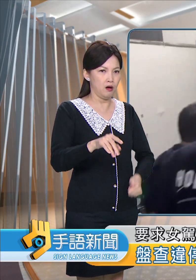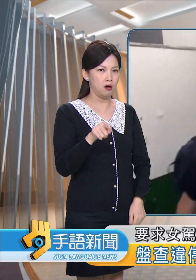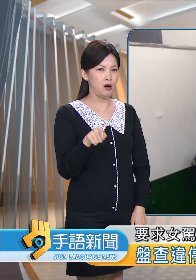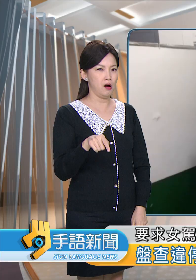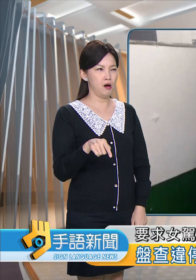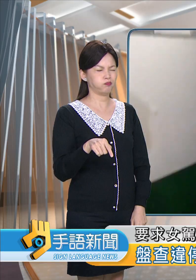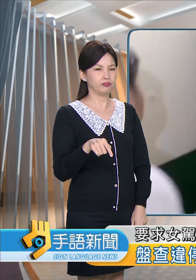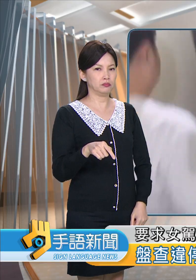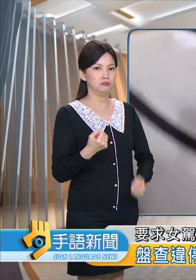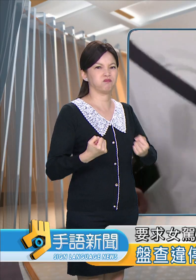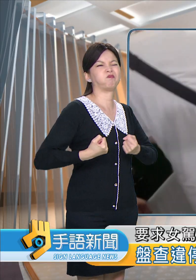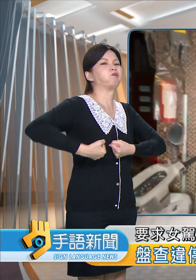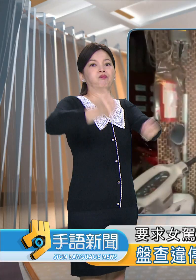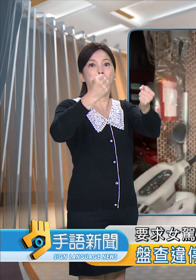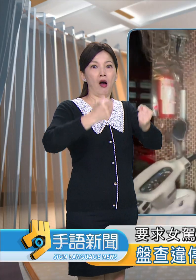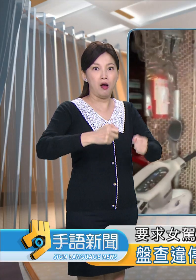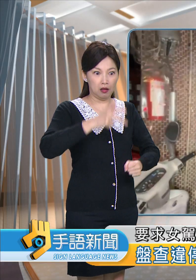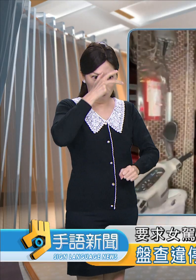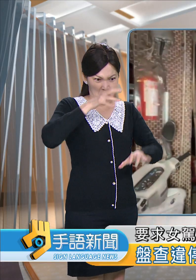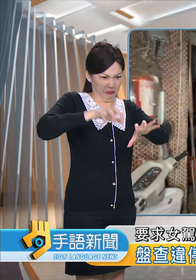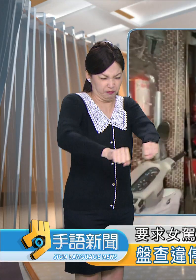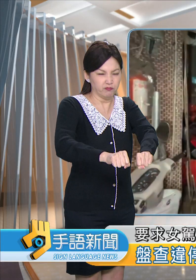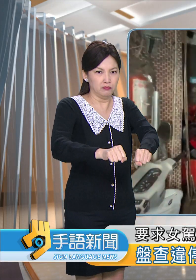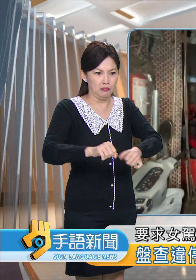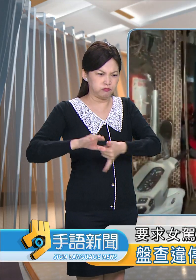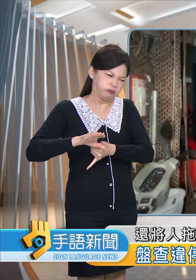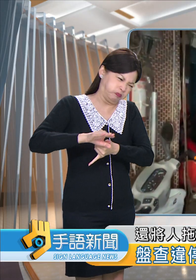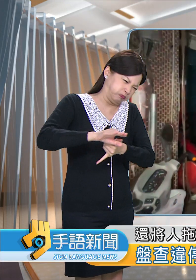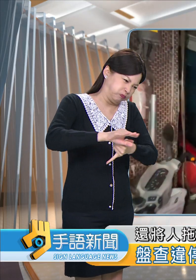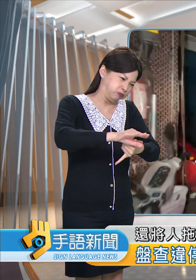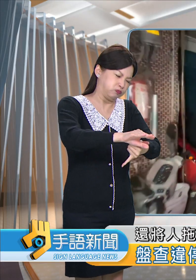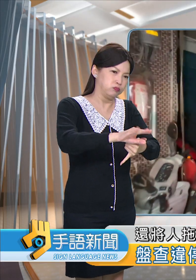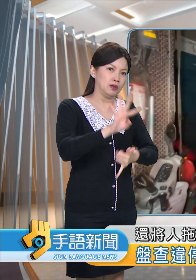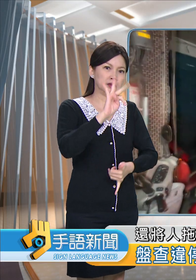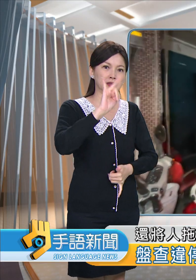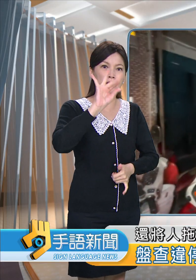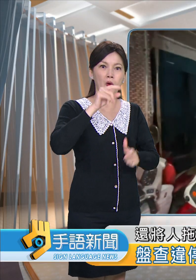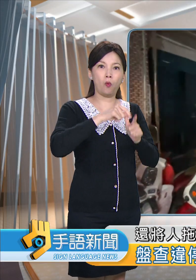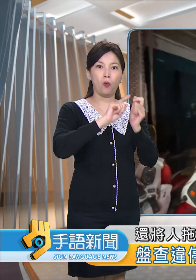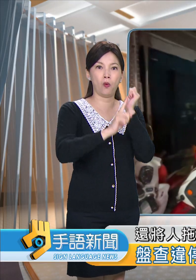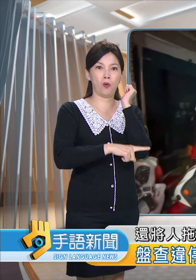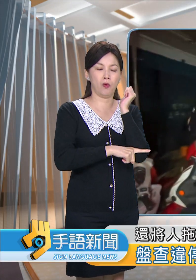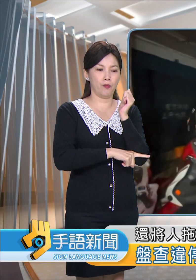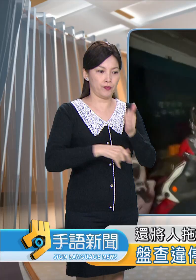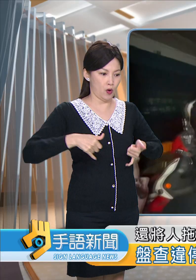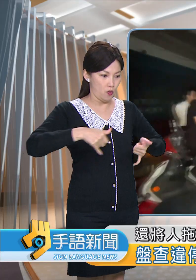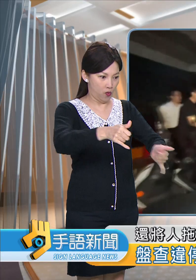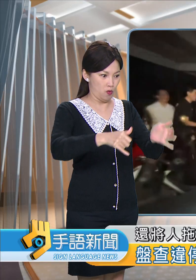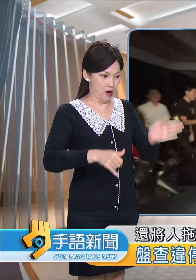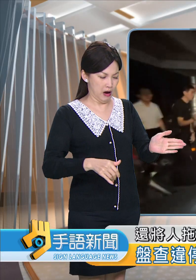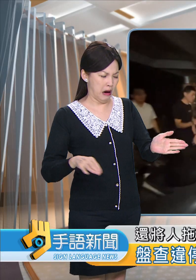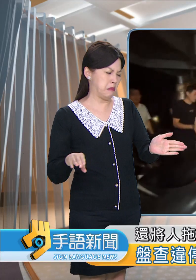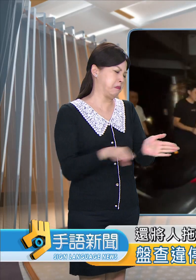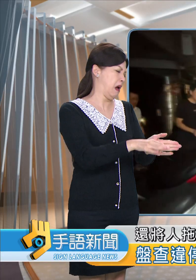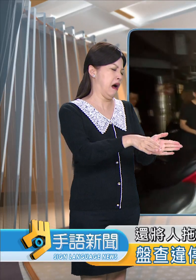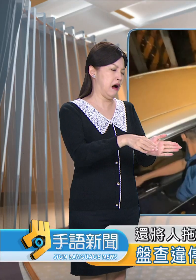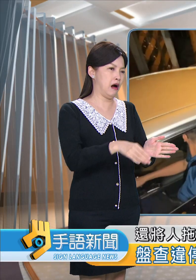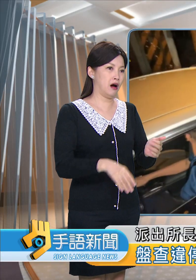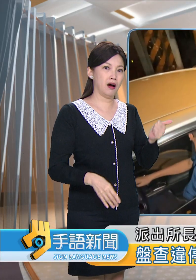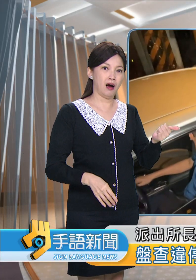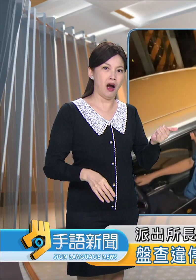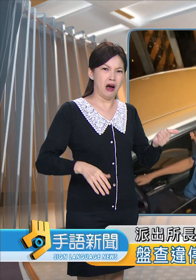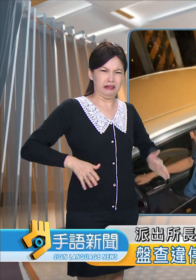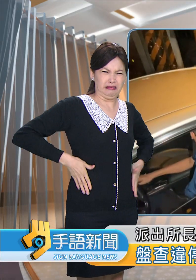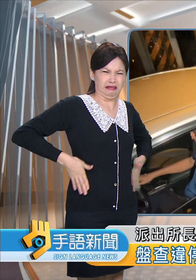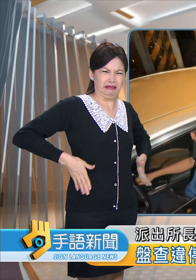车，对方却加速逃逸，还将人拖行了数百公尺，冲撞护栏，